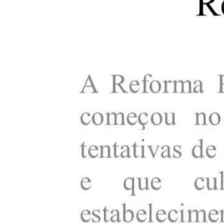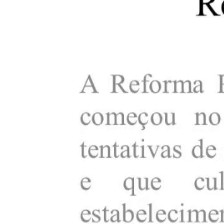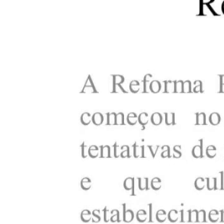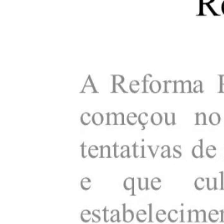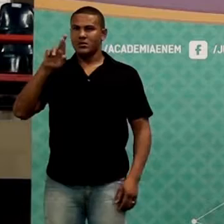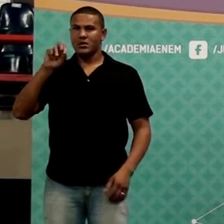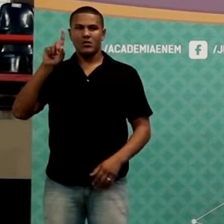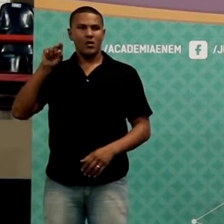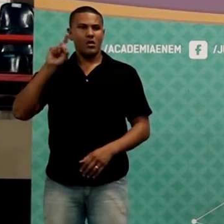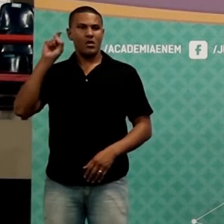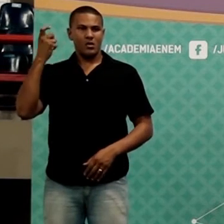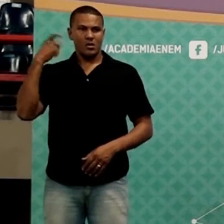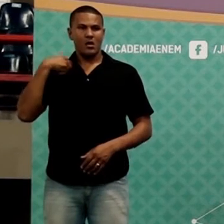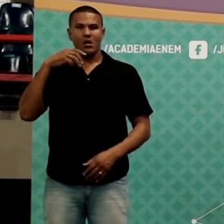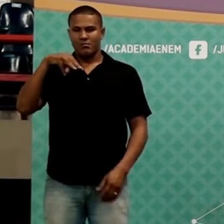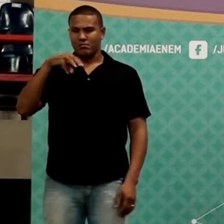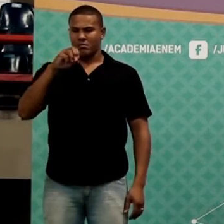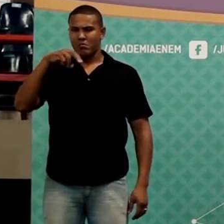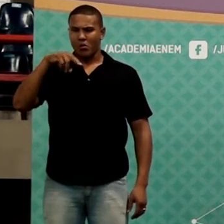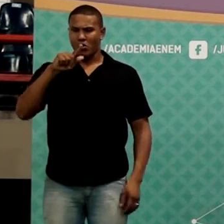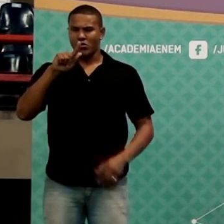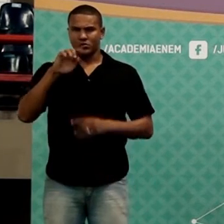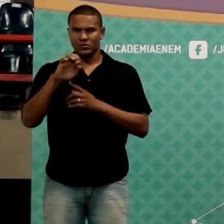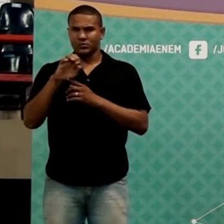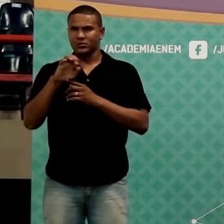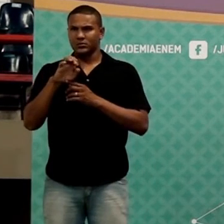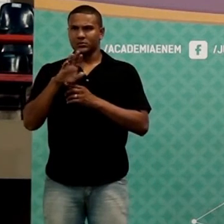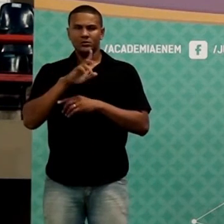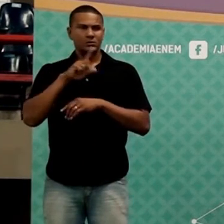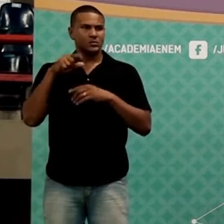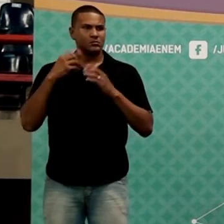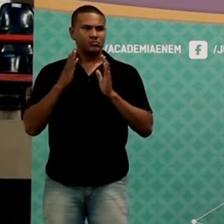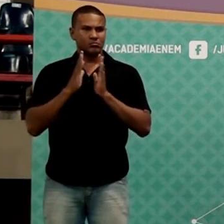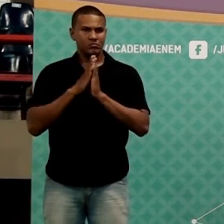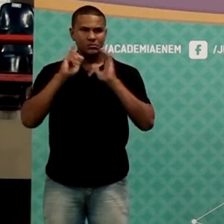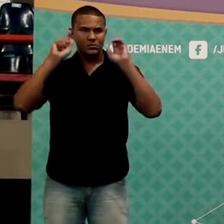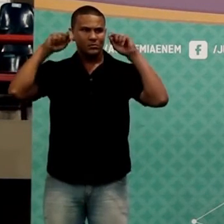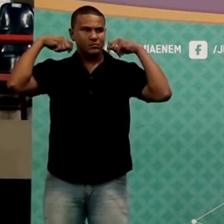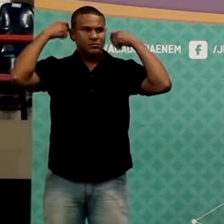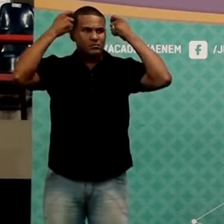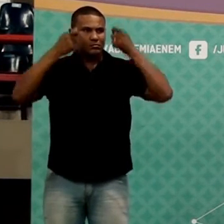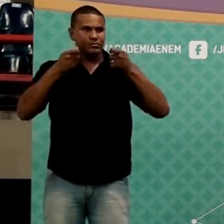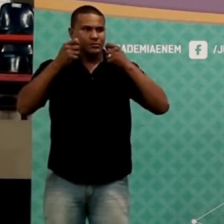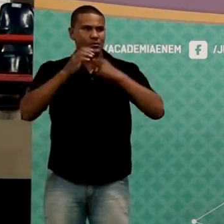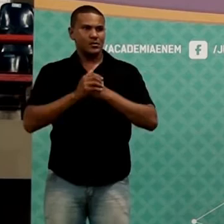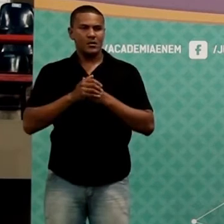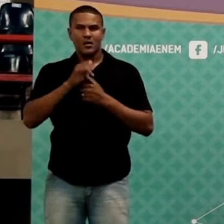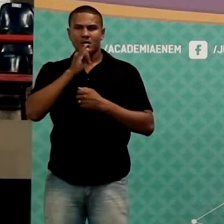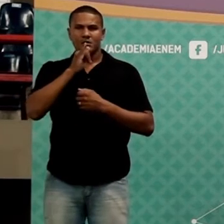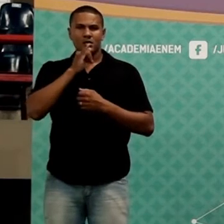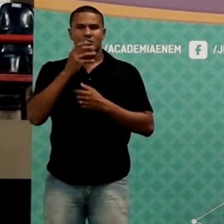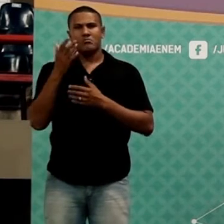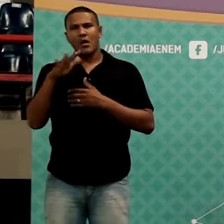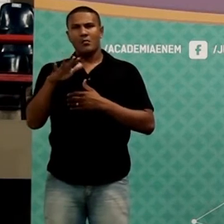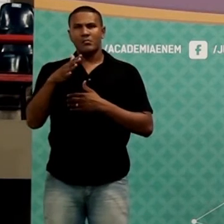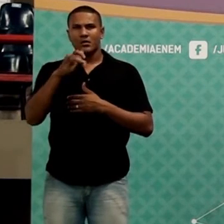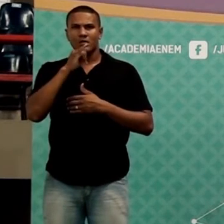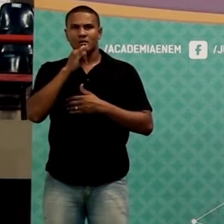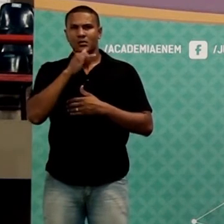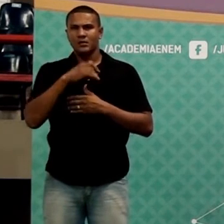era um monge, tá certo? Se ele é monge, ele é de ordem monástica, ele é mais ou menos